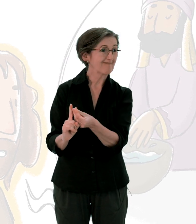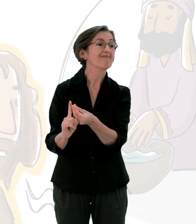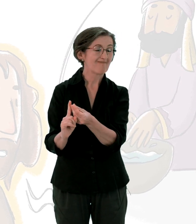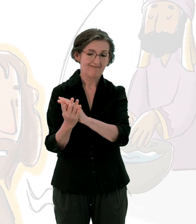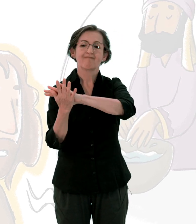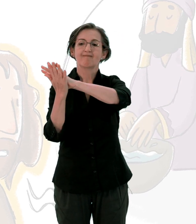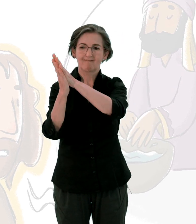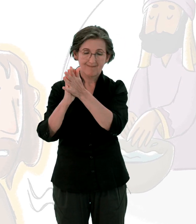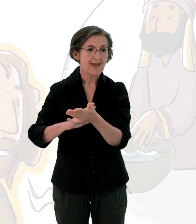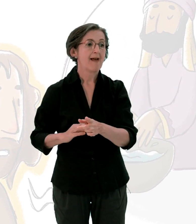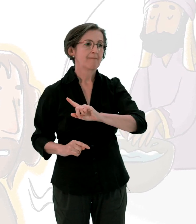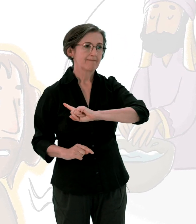de